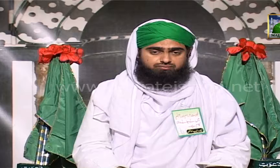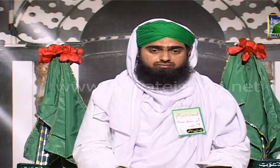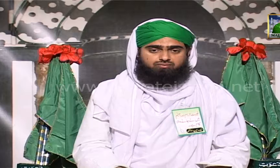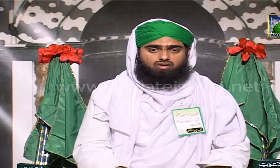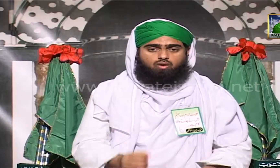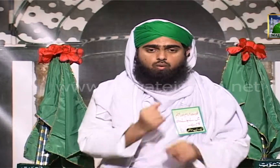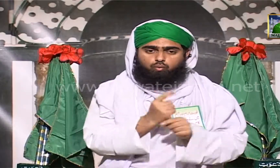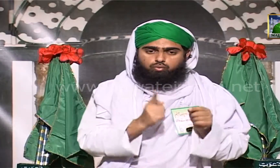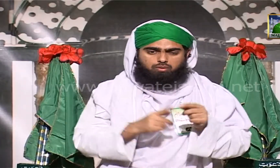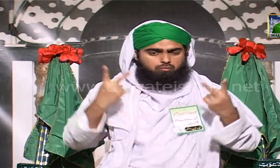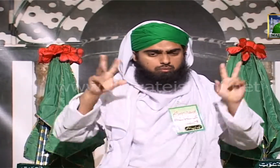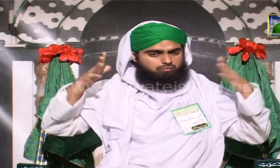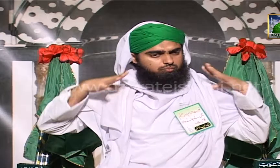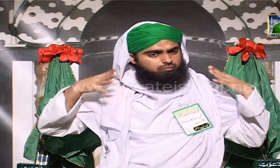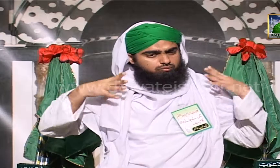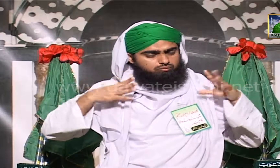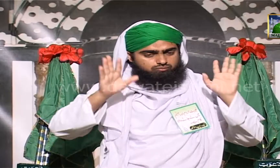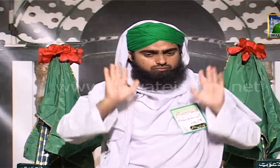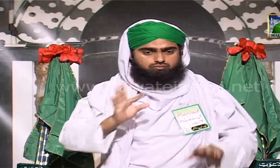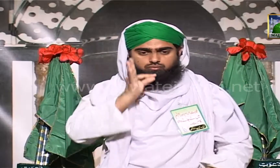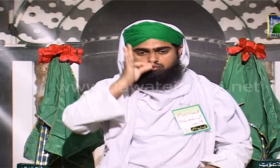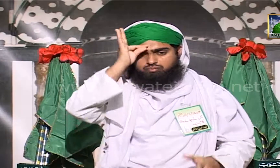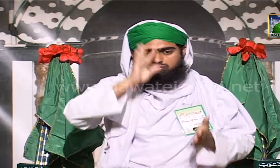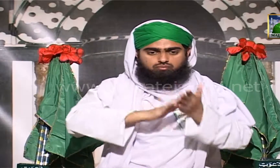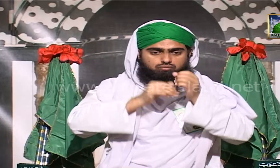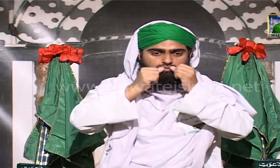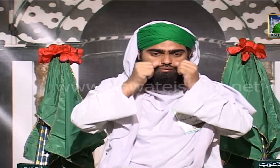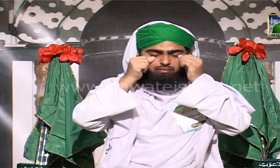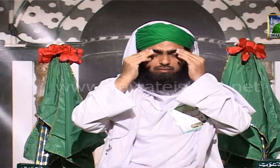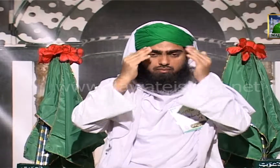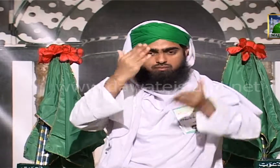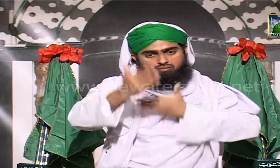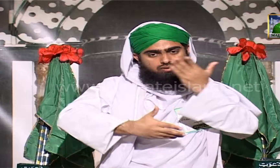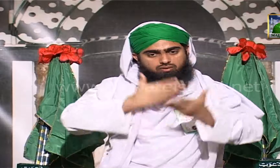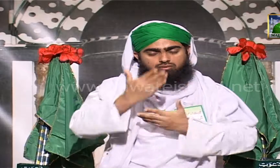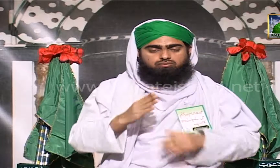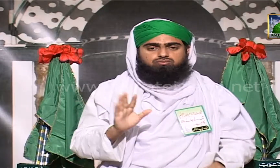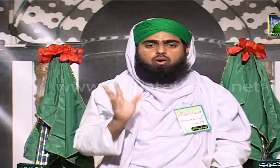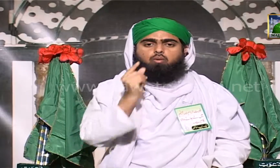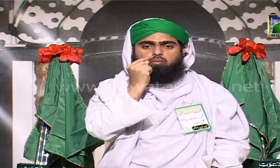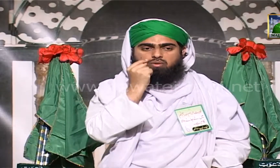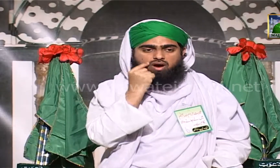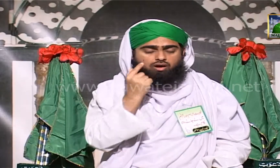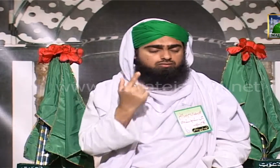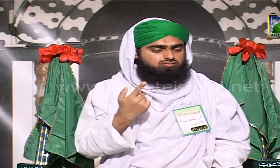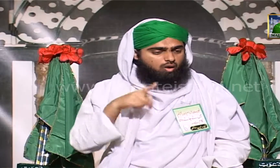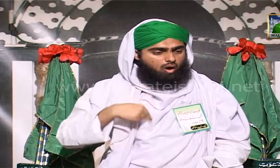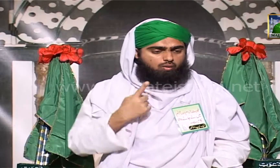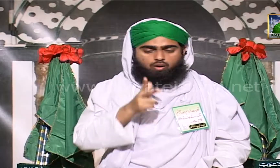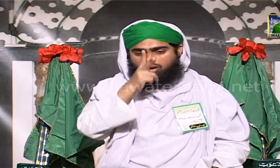آپ محنت کرتے. اور حدیث پاک ہے مشکا شریف کی کہ بندہ نوافل کے ذریعے میرا قرب حاصل کرتا ہے۔